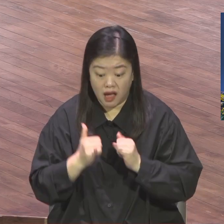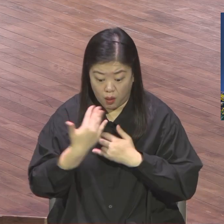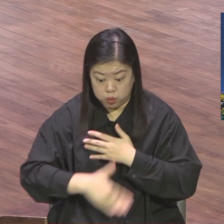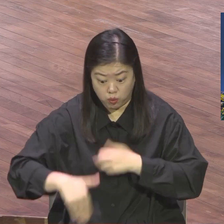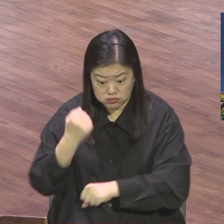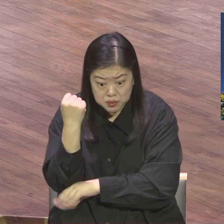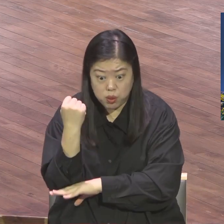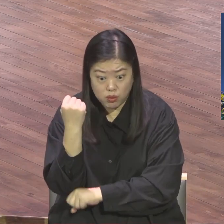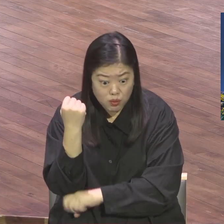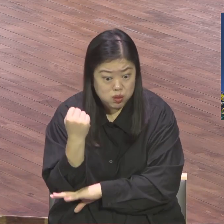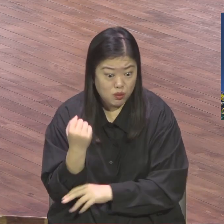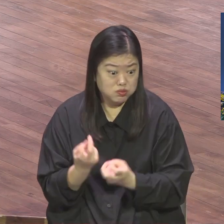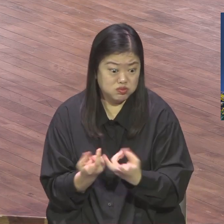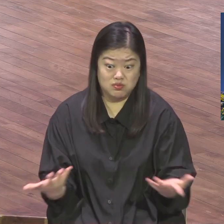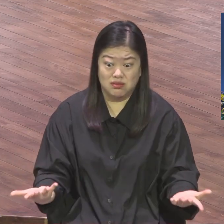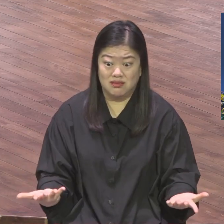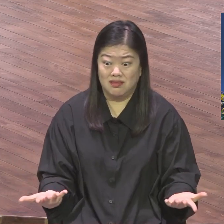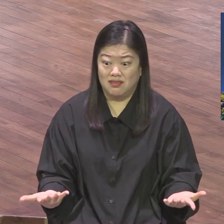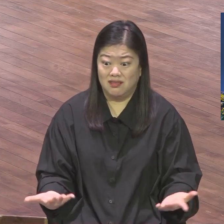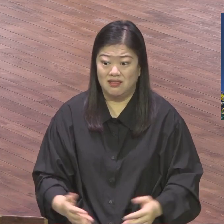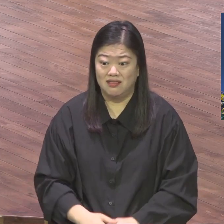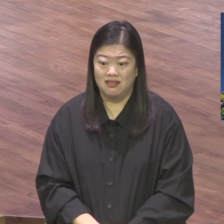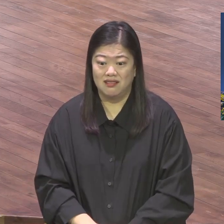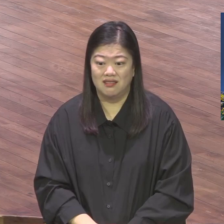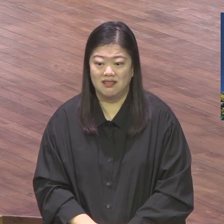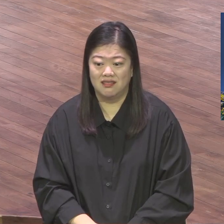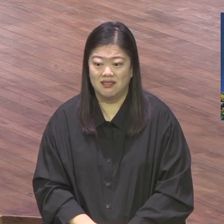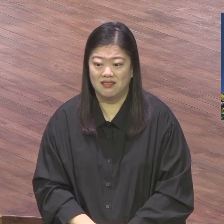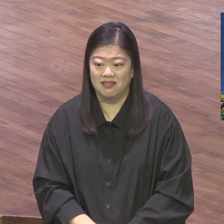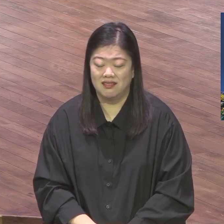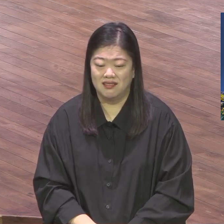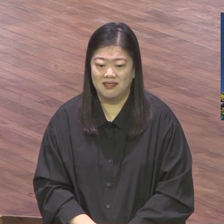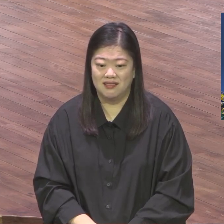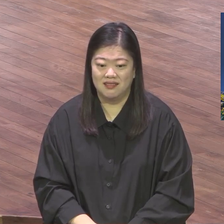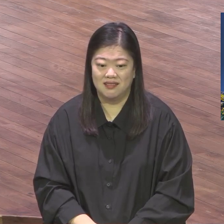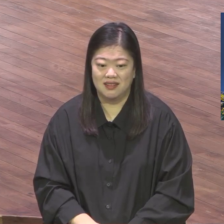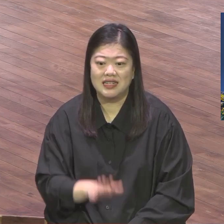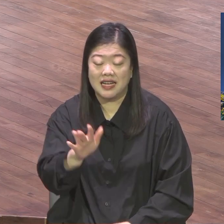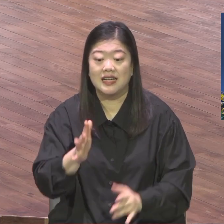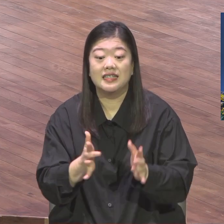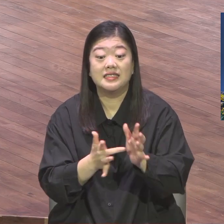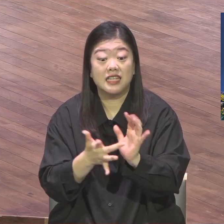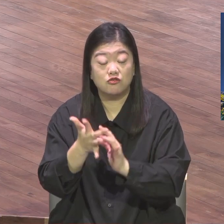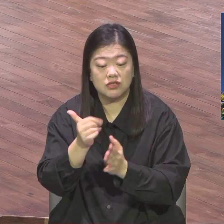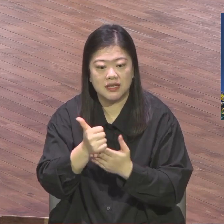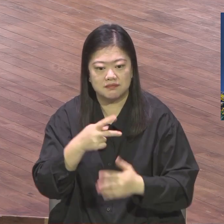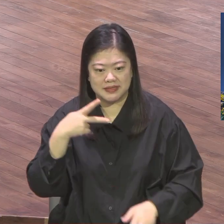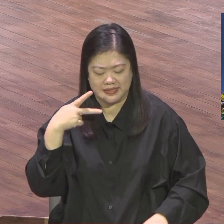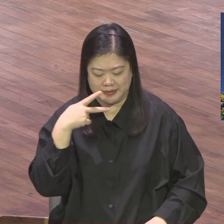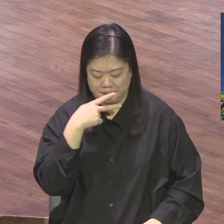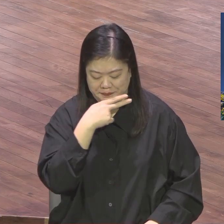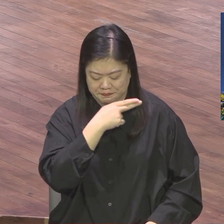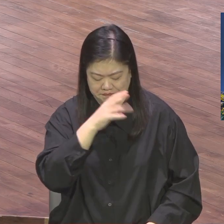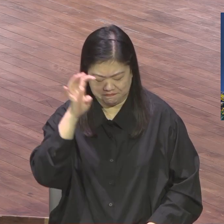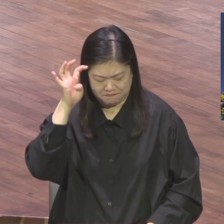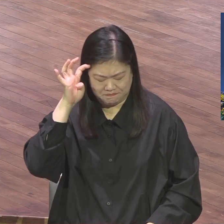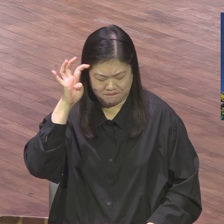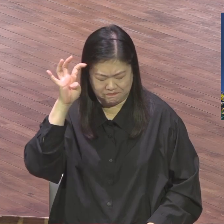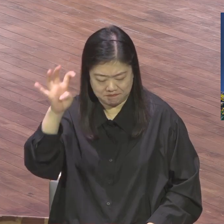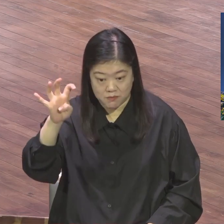이거 가지고 유혹한 것입니다. 참 힘듭니다. 말이 막 예수님이니까, 예수님도 100% 인간이라니까